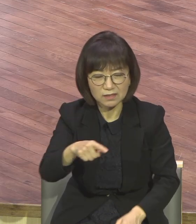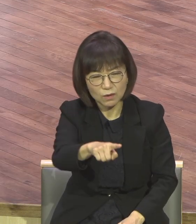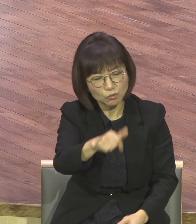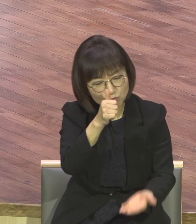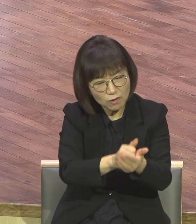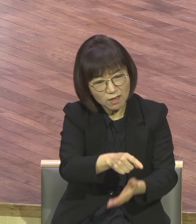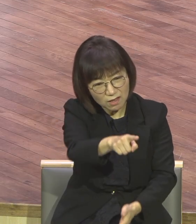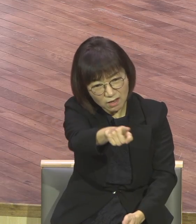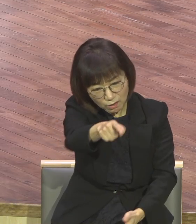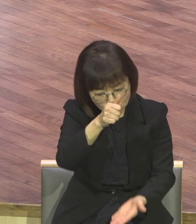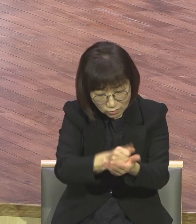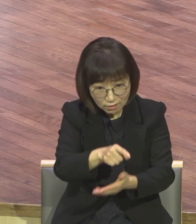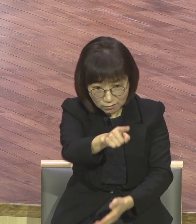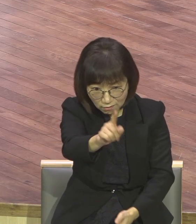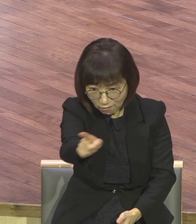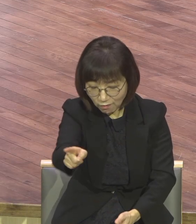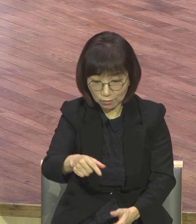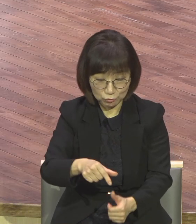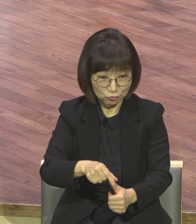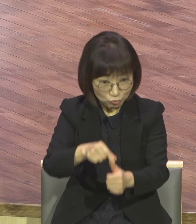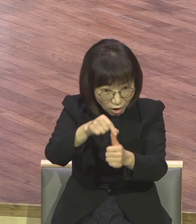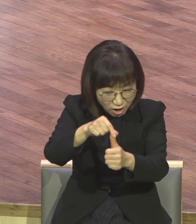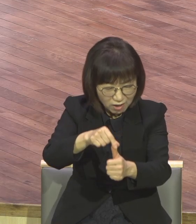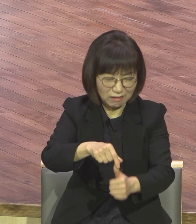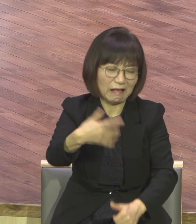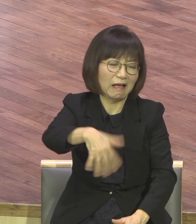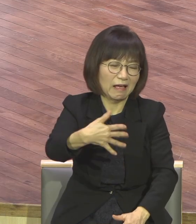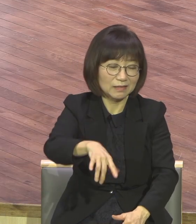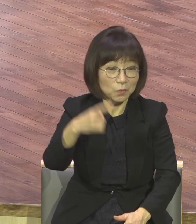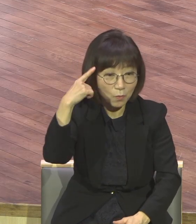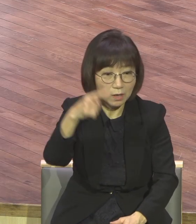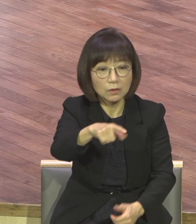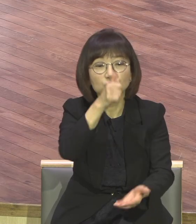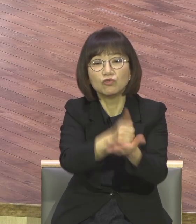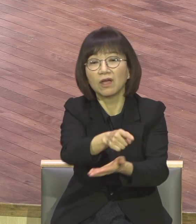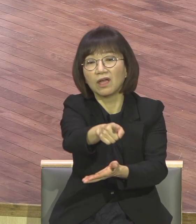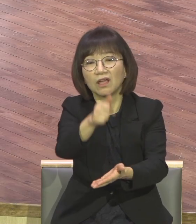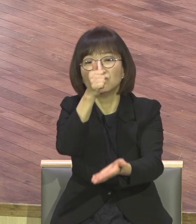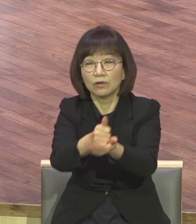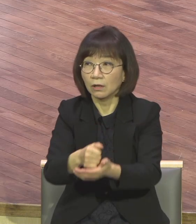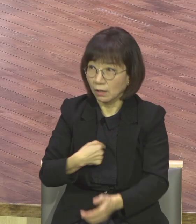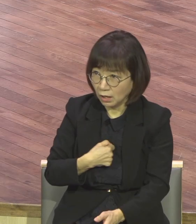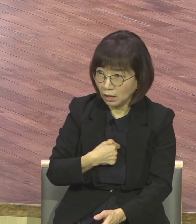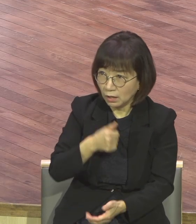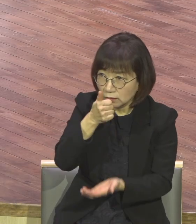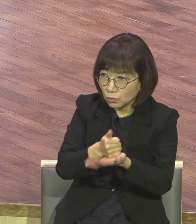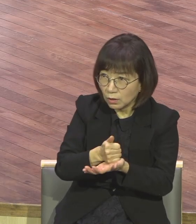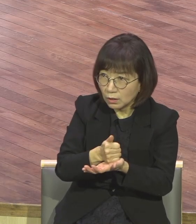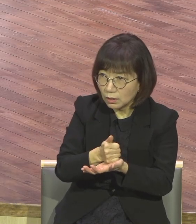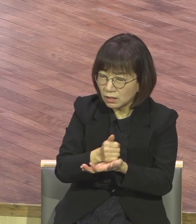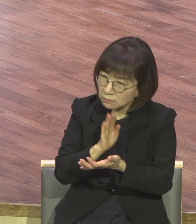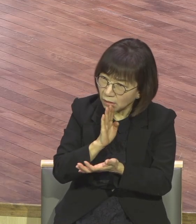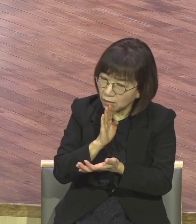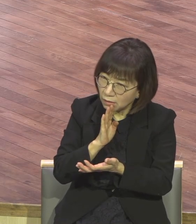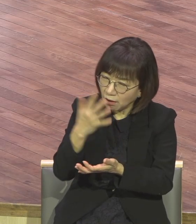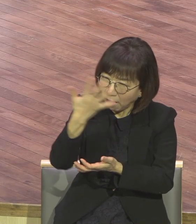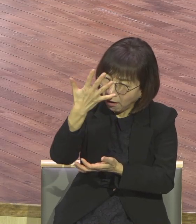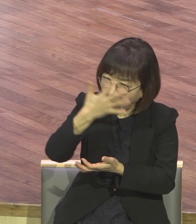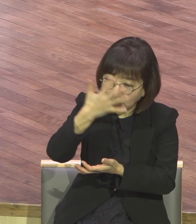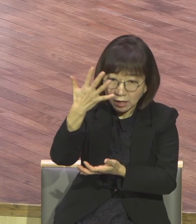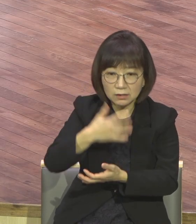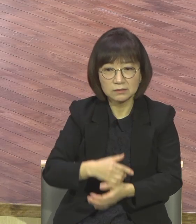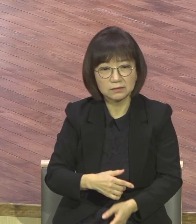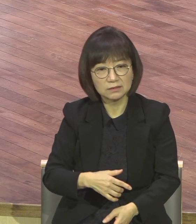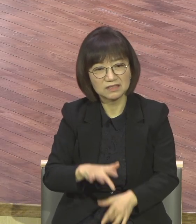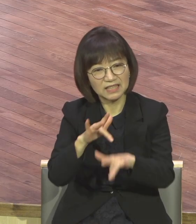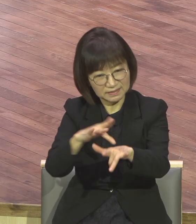심어줍니다. 정죄의식. 구원받았는데도 구원에 대한 의식도 흔들어버려요. 구원의 확신도 흔들고 사죄의 확신도